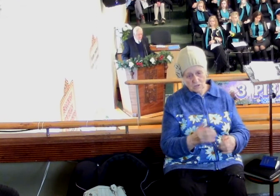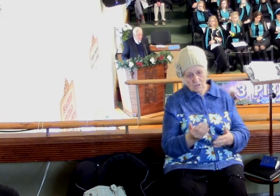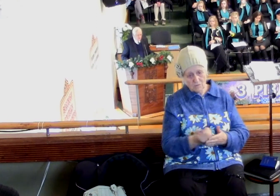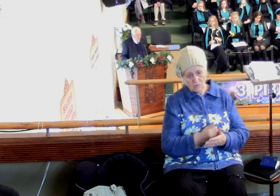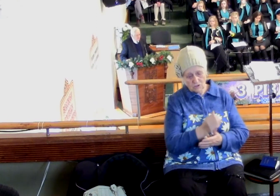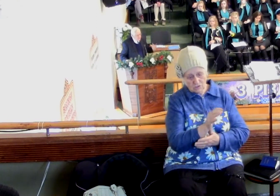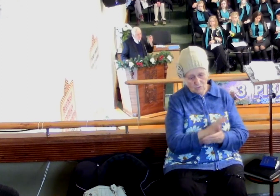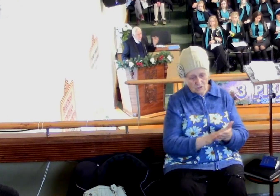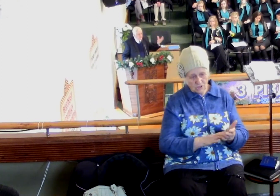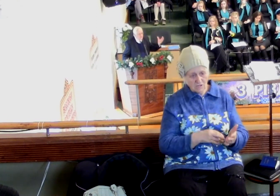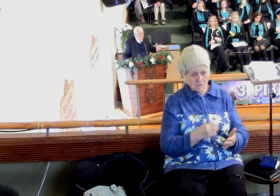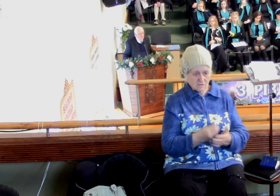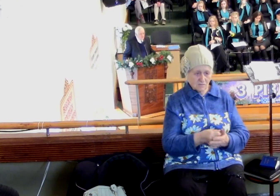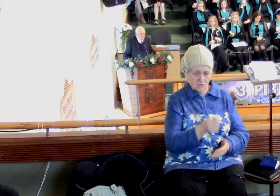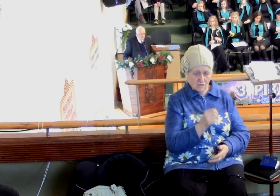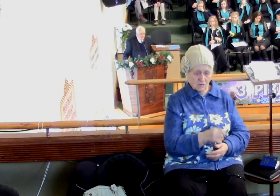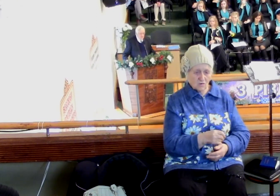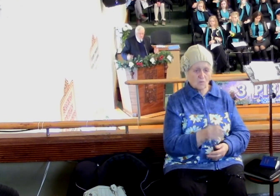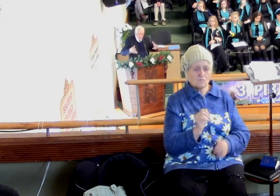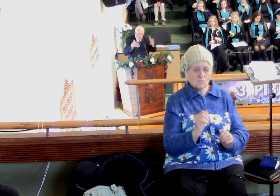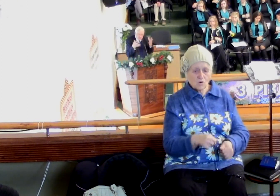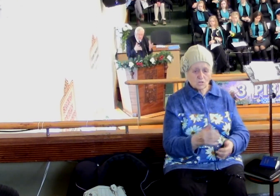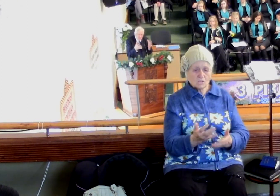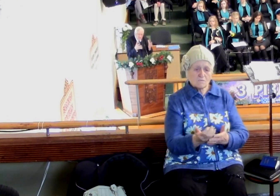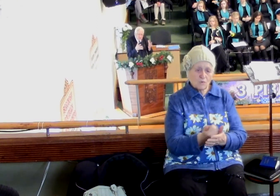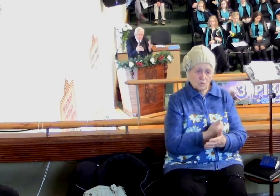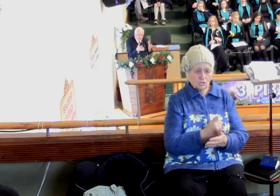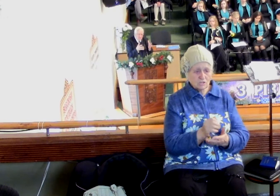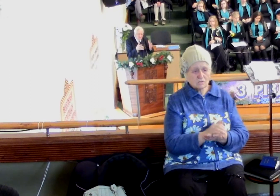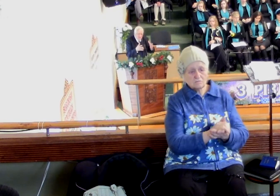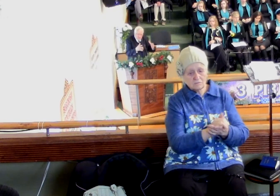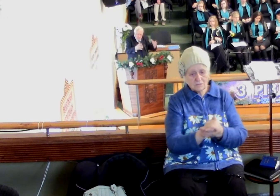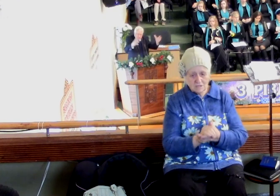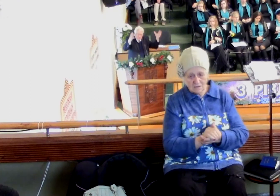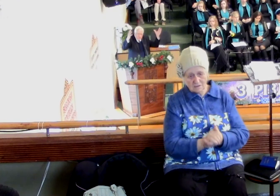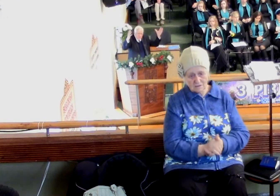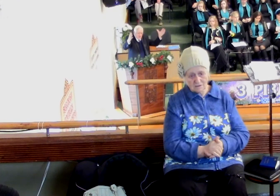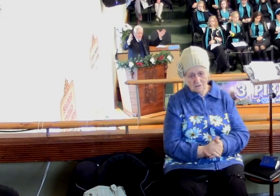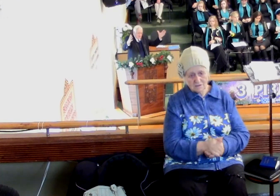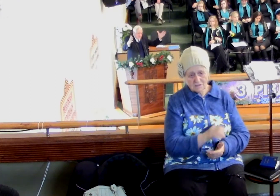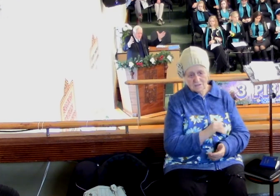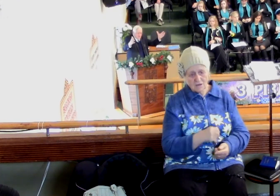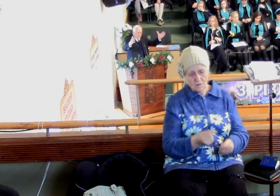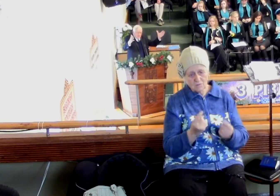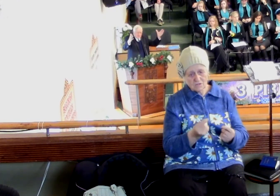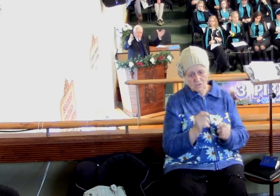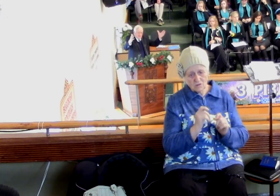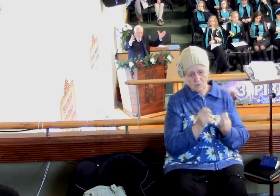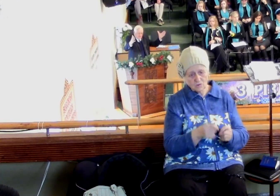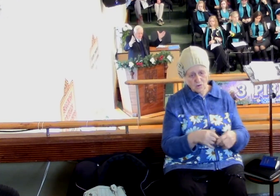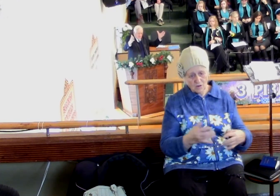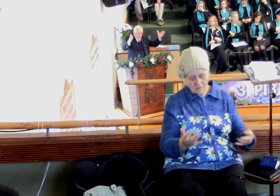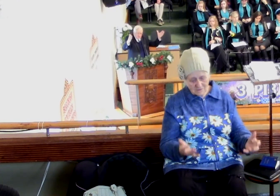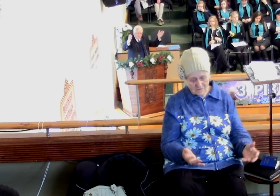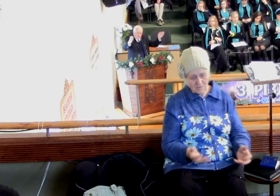прощение, вы можете получить мир, вы можете сегодня получить самый большой подарок –